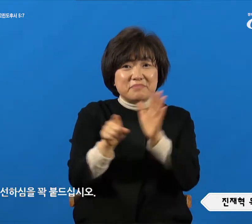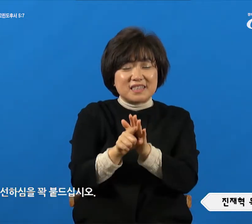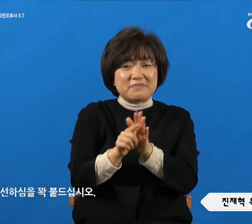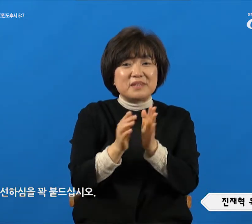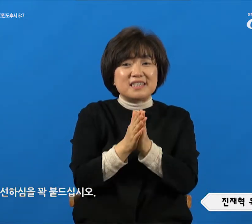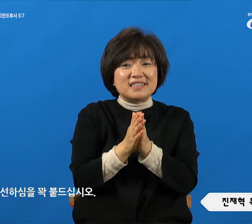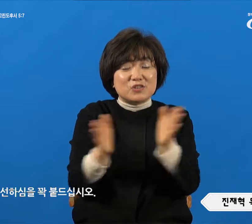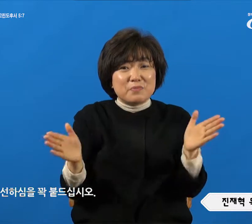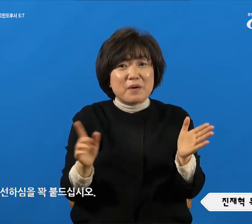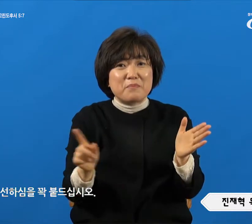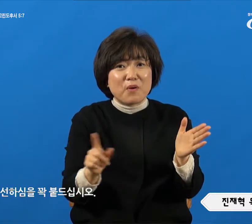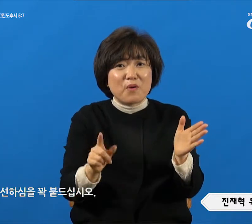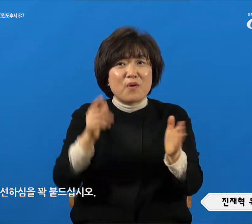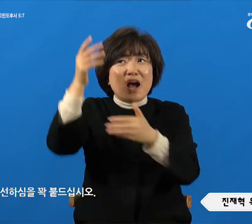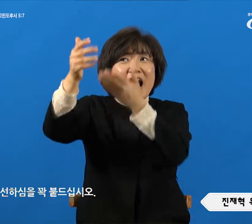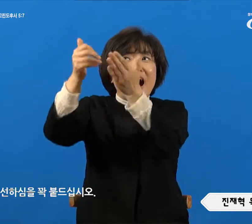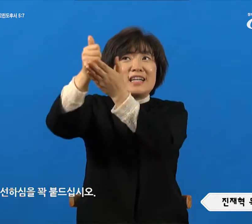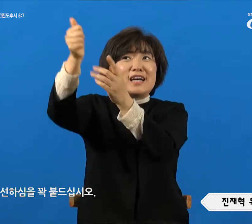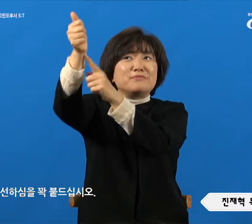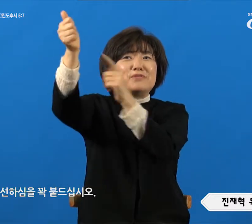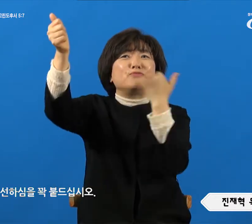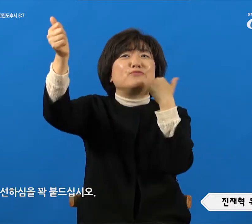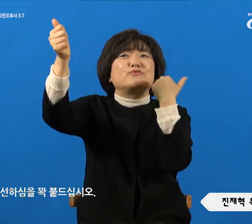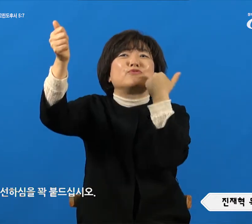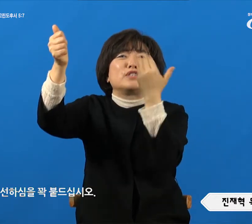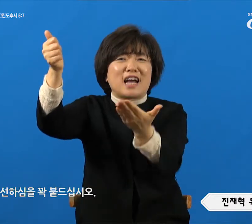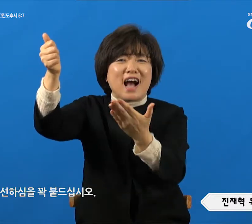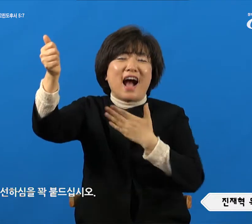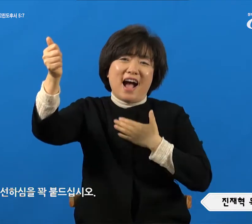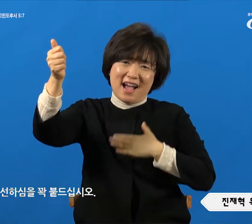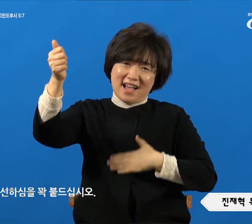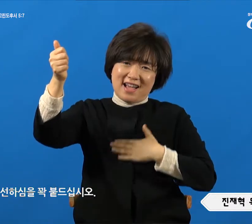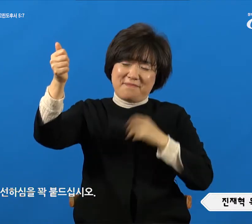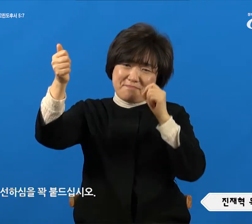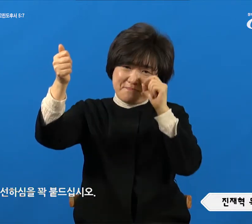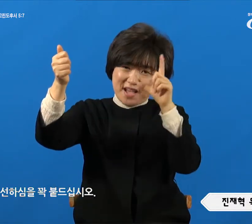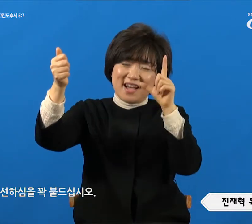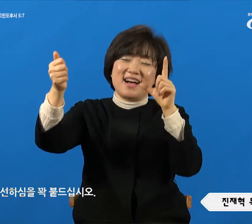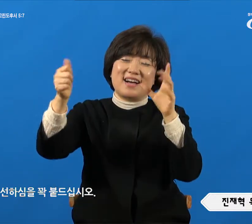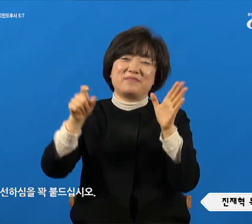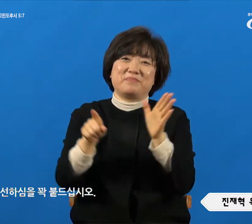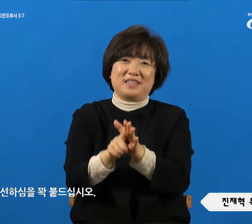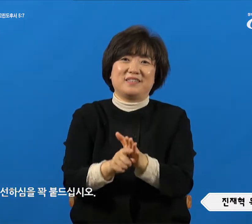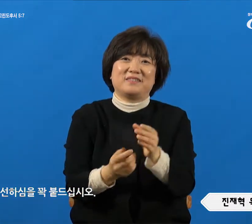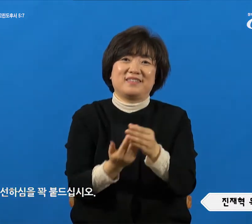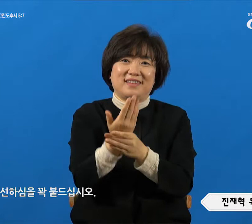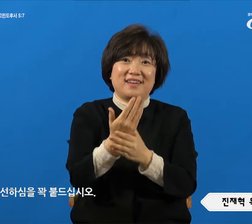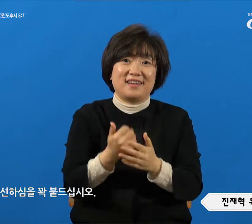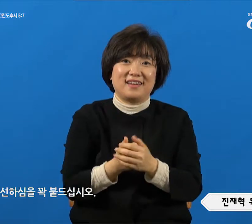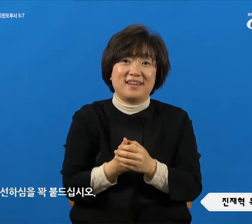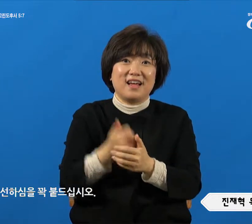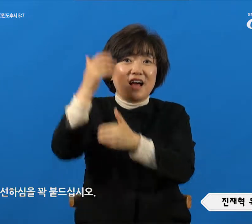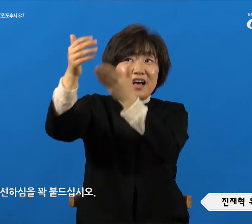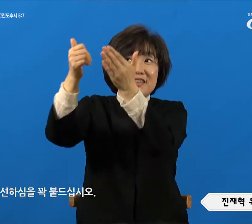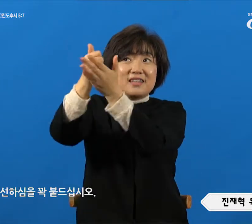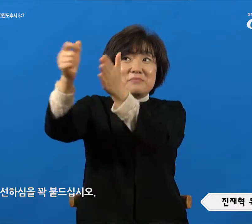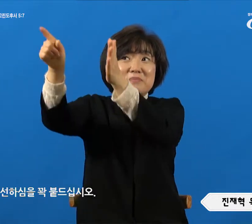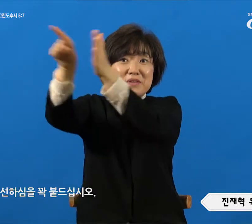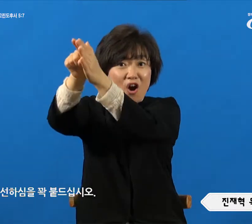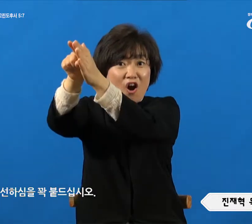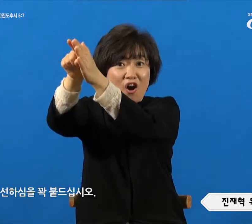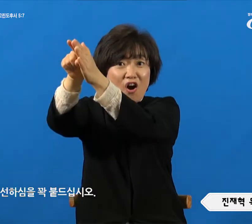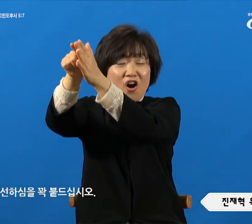믿음의 시작은 하나님이 어떤 분인가를 아는 것에서부터 시작됩니다. 하나님을 믿는